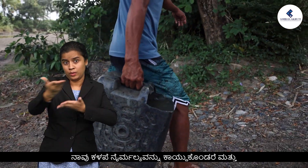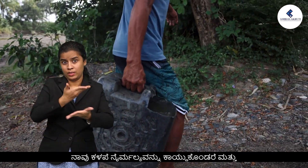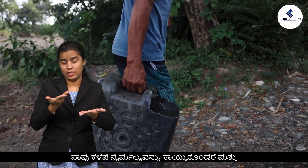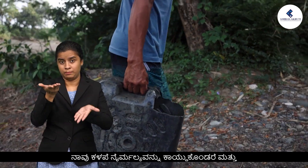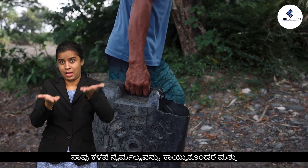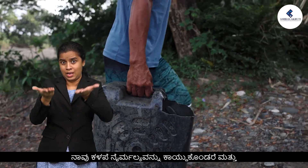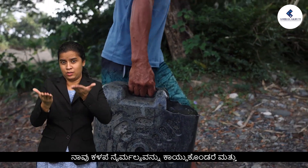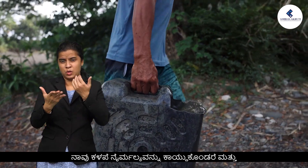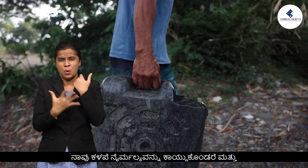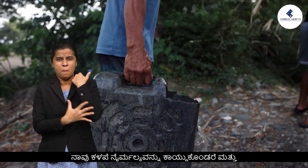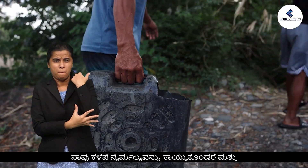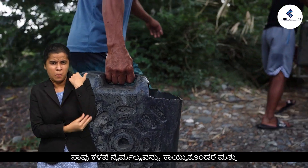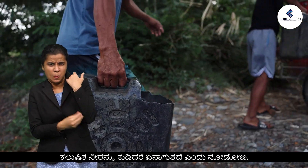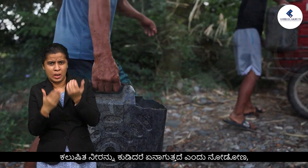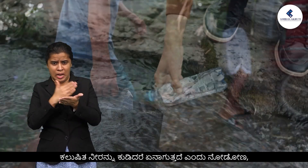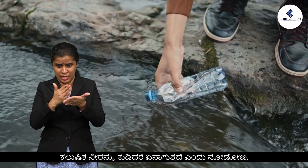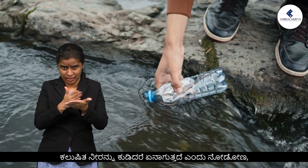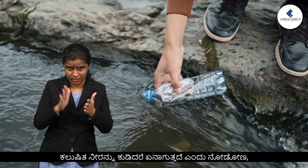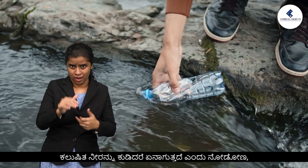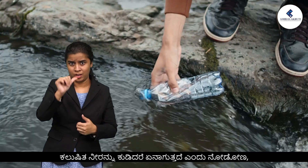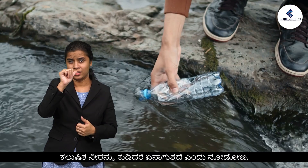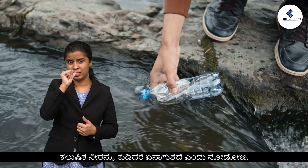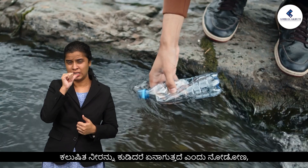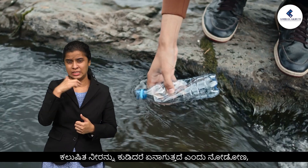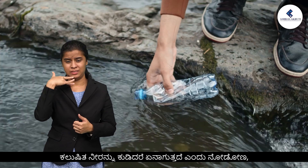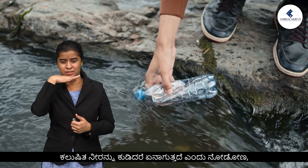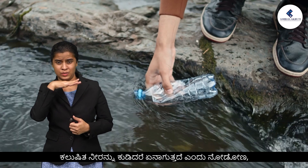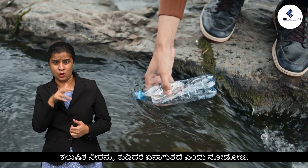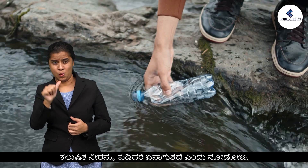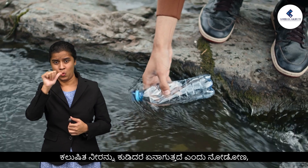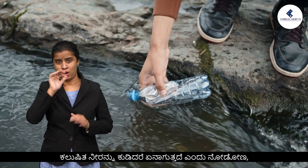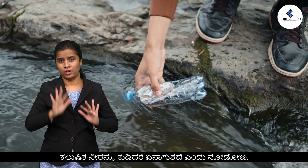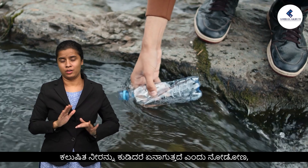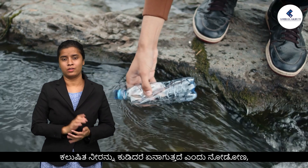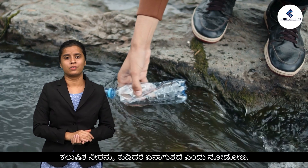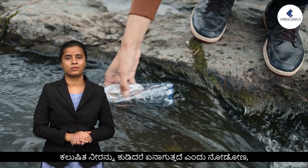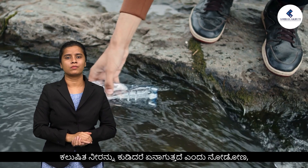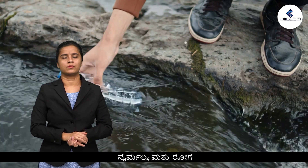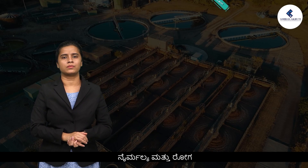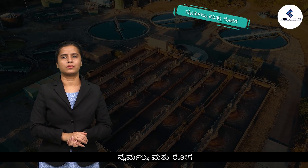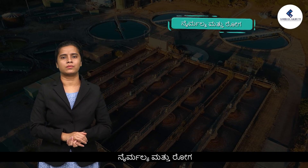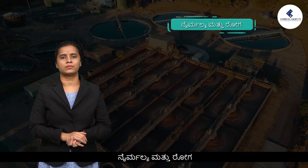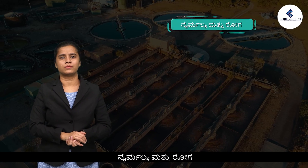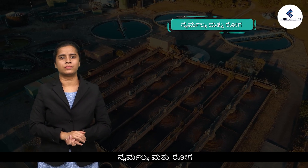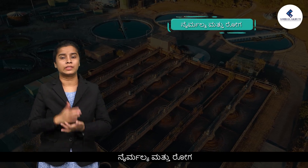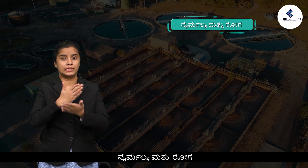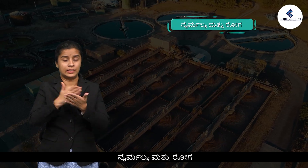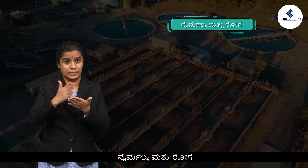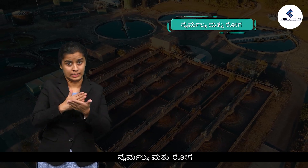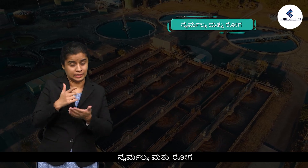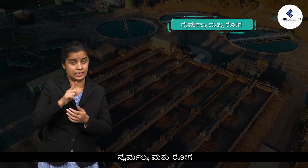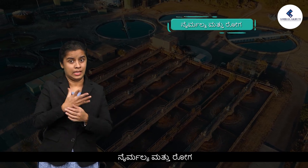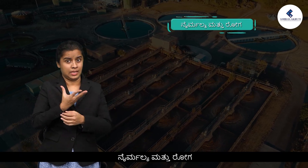ನೈರ್ಮಲ್ಯವನ್ನು ಕಾಯ್ದುಕೊಂಡರೆ ಮತ್ತು ಕಲುಷಿತ ನೀರನ್ನು ಕುಡಿದರೆ ಏನಾಗುತ್ತದೆ ಎಂದು ನೋಡೋಣ. ನೈರ್ಮಲ್ಯ ಮತ್ತು